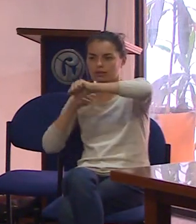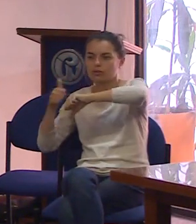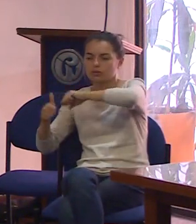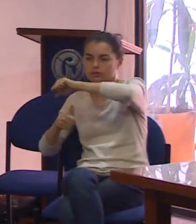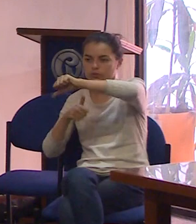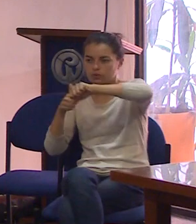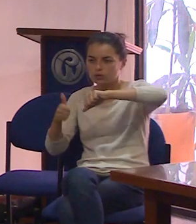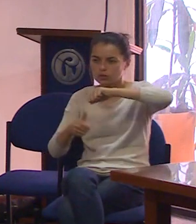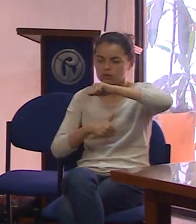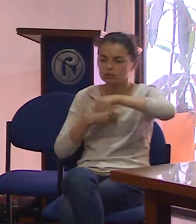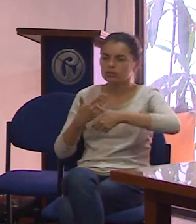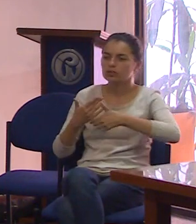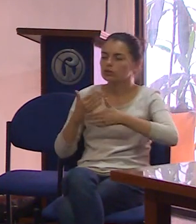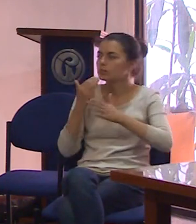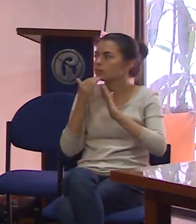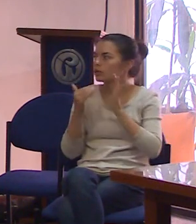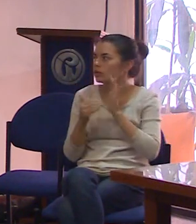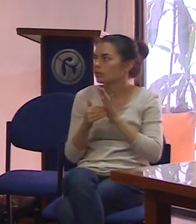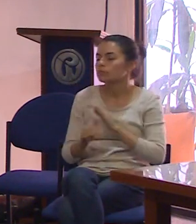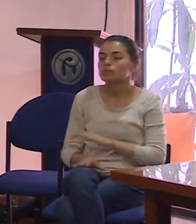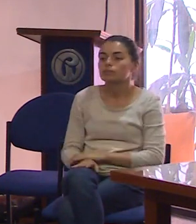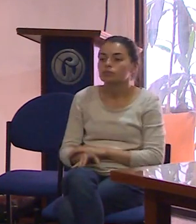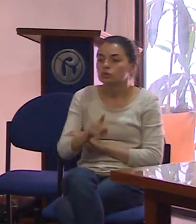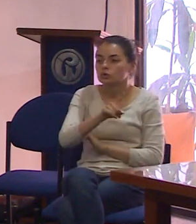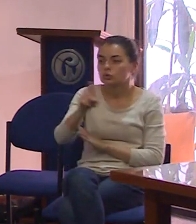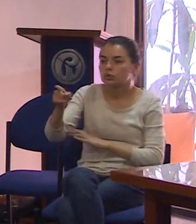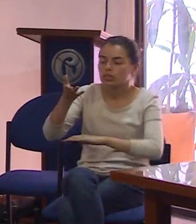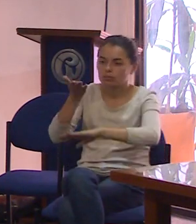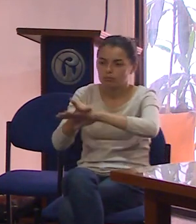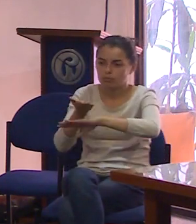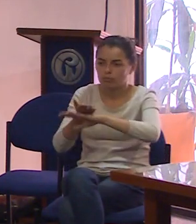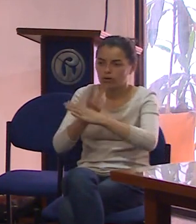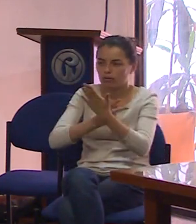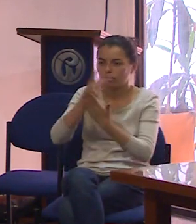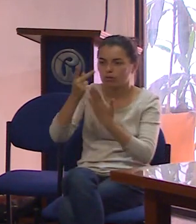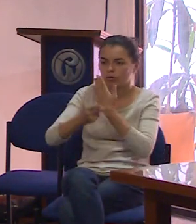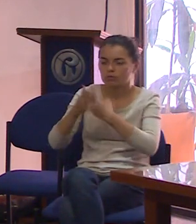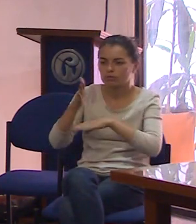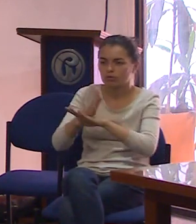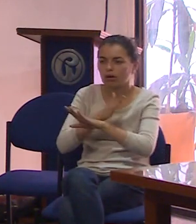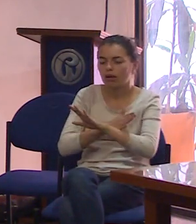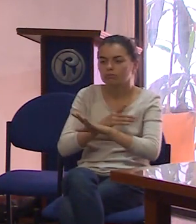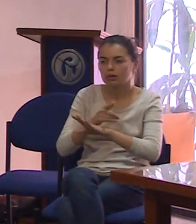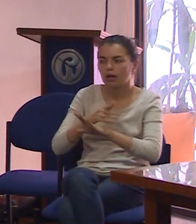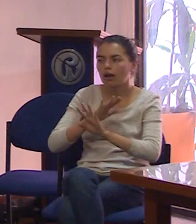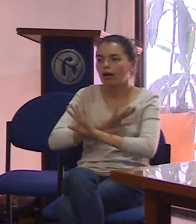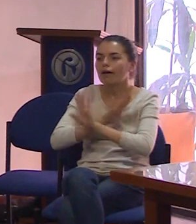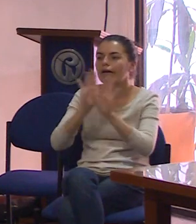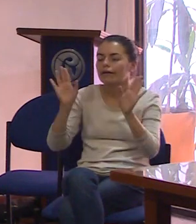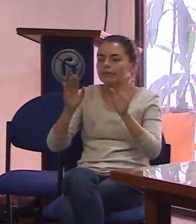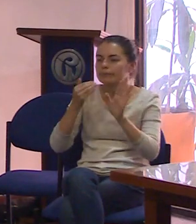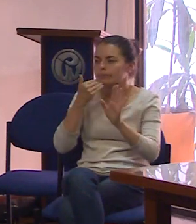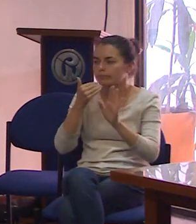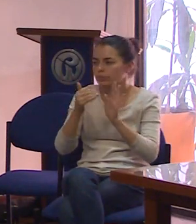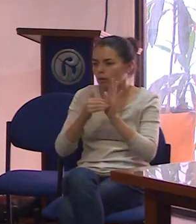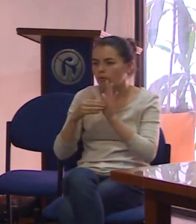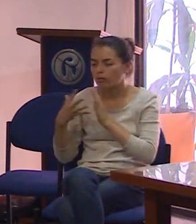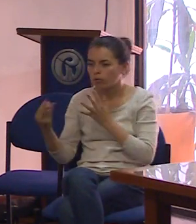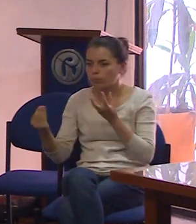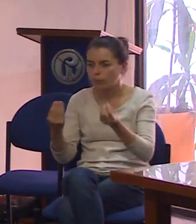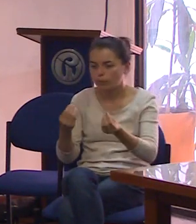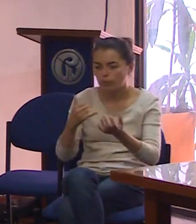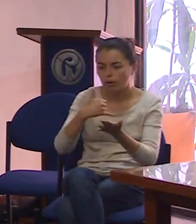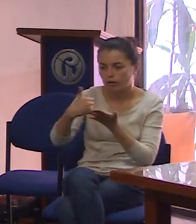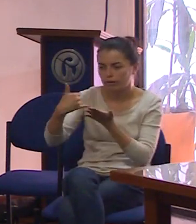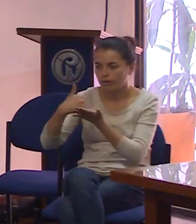con los, digamos, ustedes están formulando un anteproyecto de práctica pedagógica donde identifican más o menos tres grupos, tres líneas de